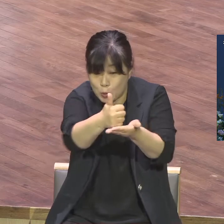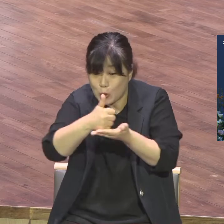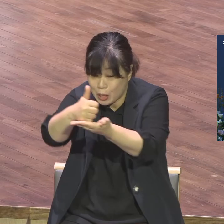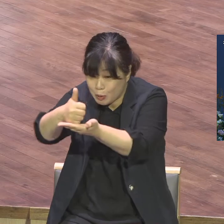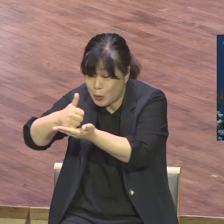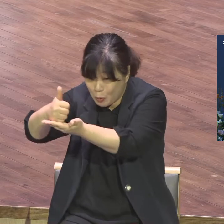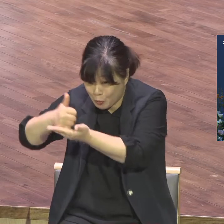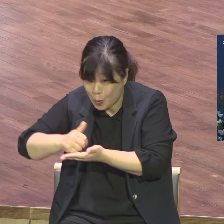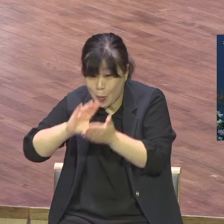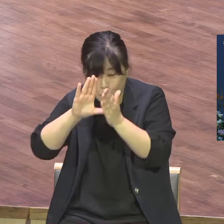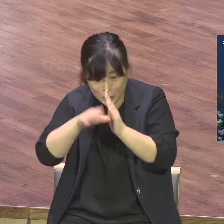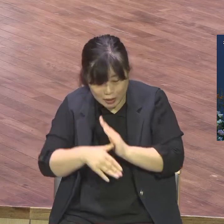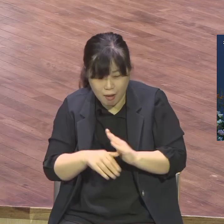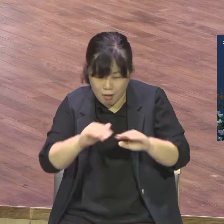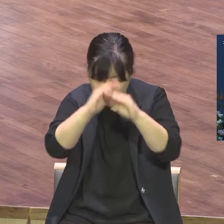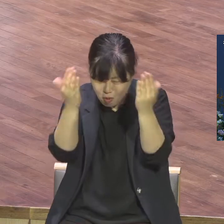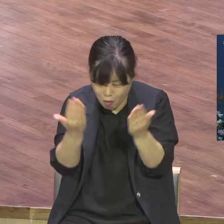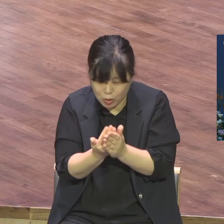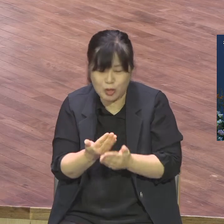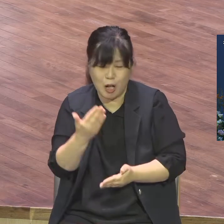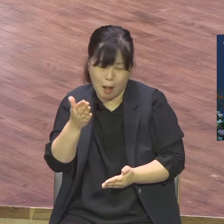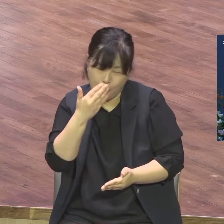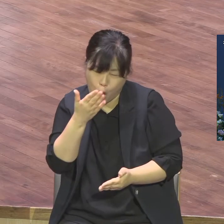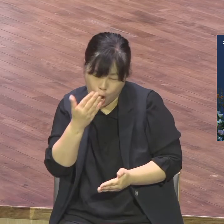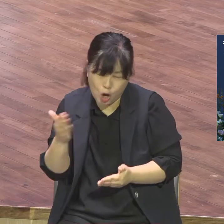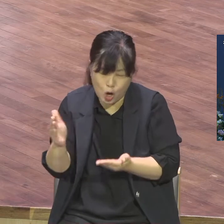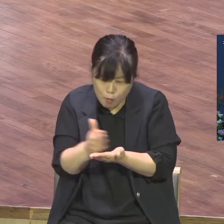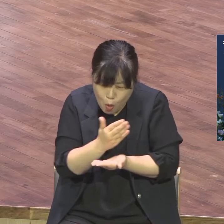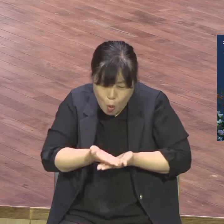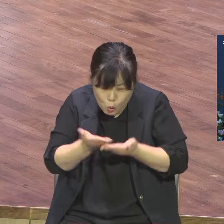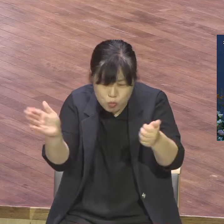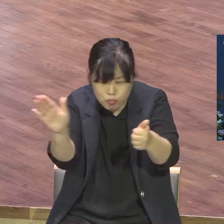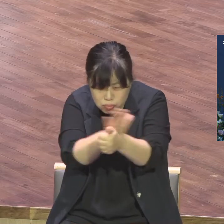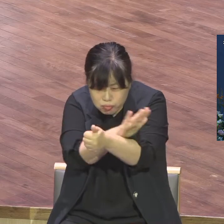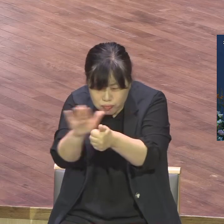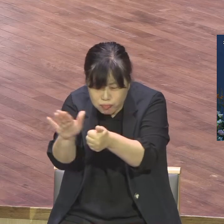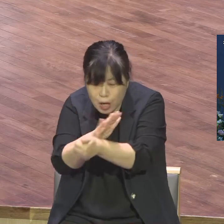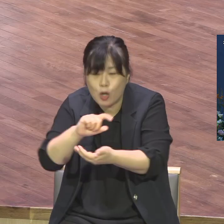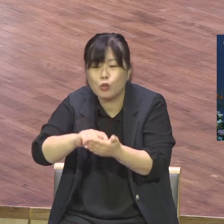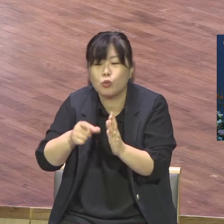가요 장로 경제력이 있었습니다. 장로는 경제력이 있어야 돼요.